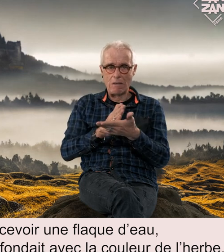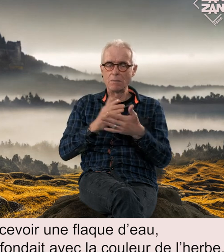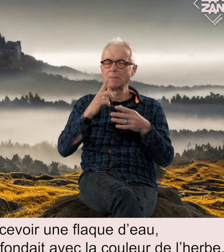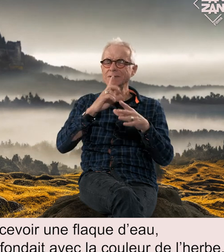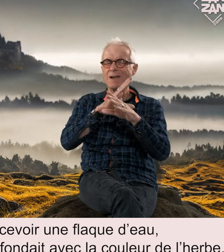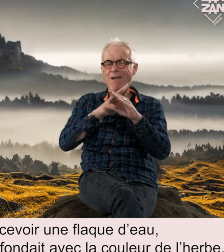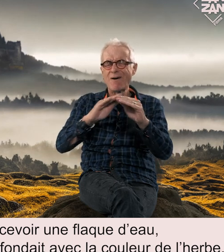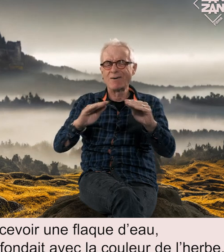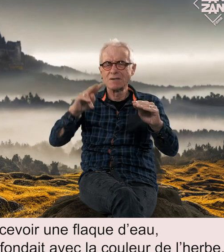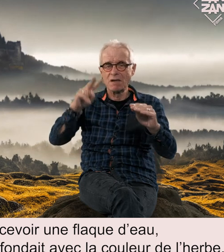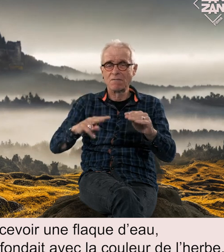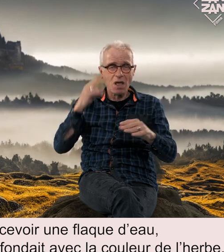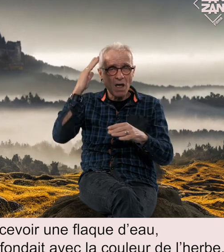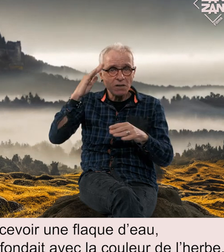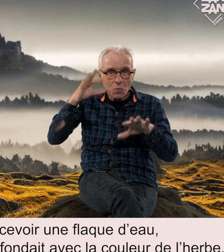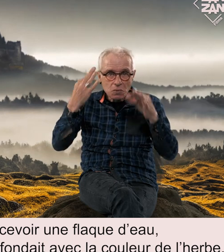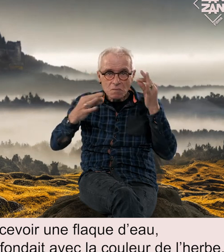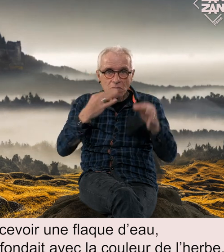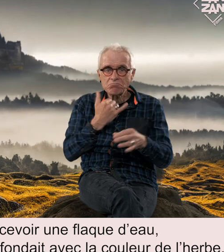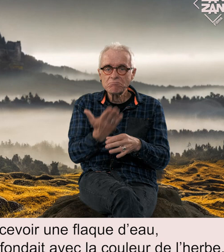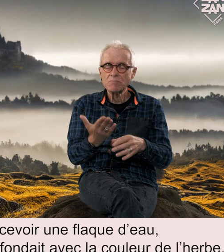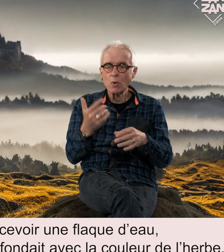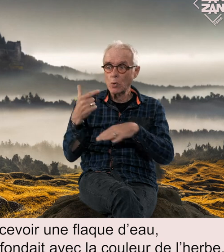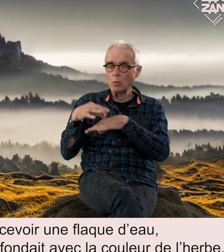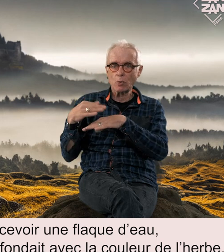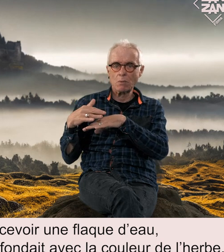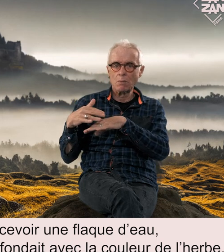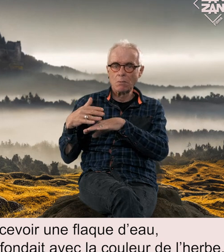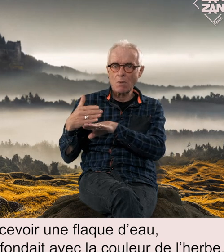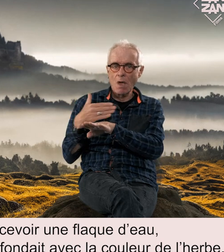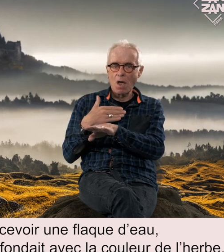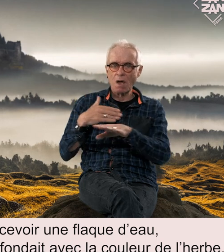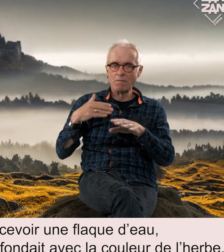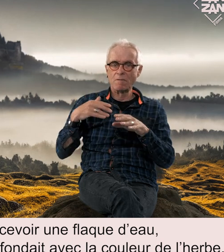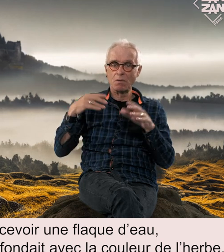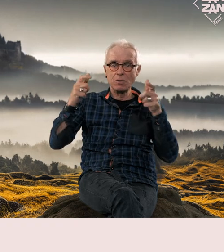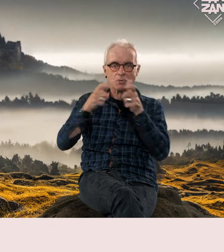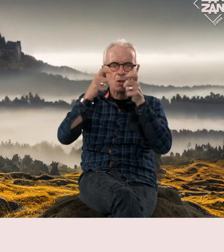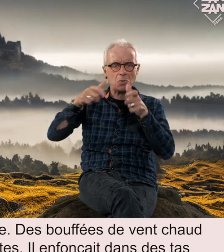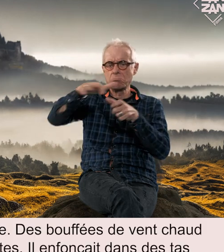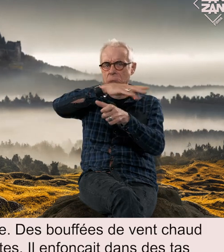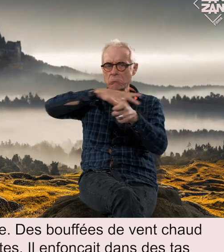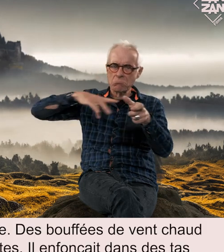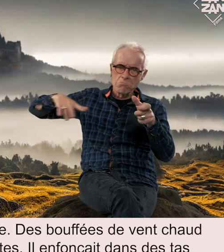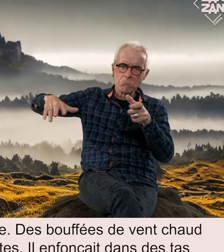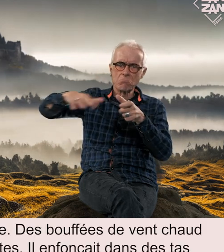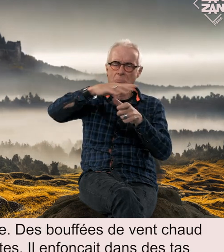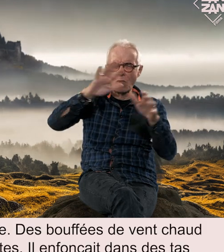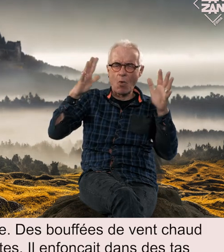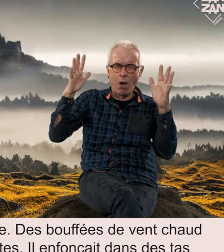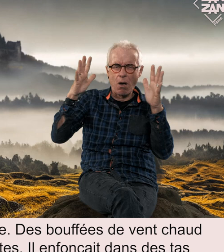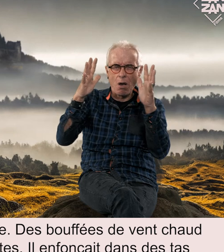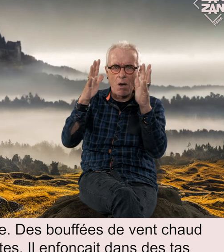et il ne découvrait aucune des bêtes qui, peu de minutes auparavant, erraient à l'entour de son château. Le bois s'épaissit,